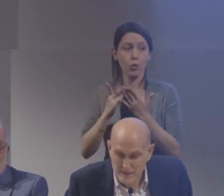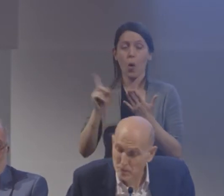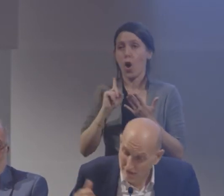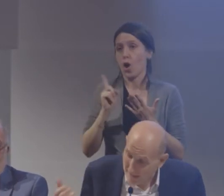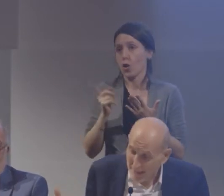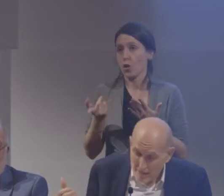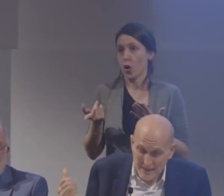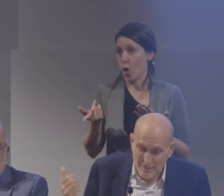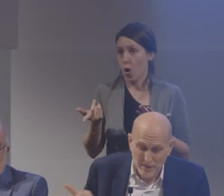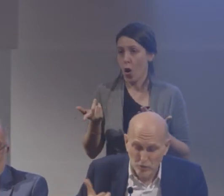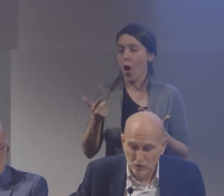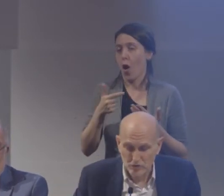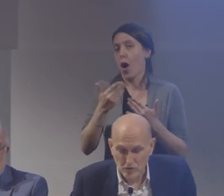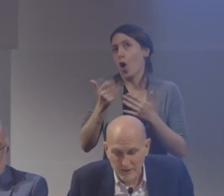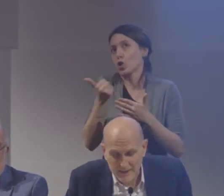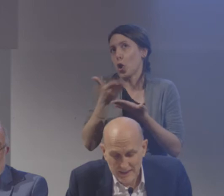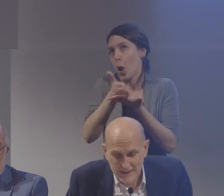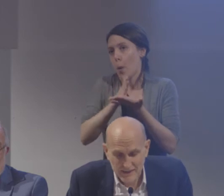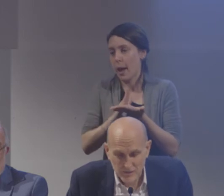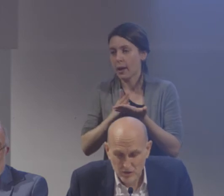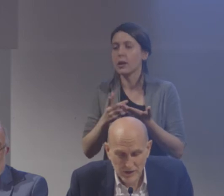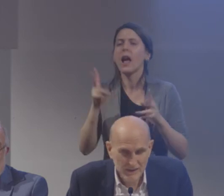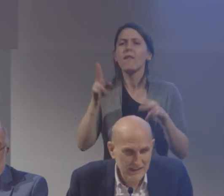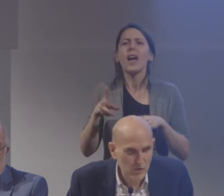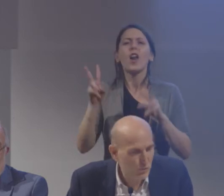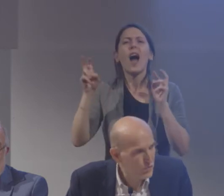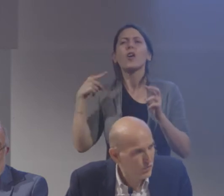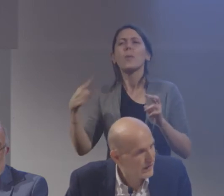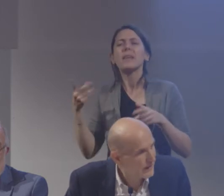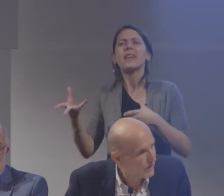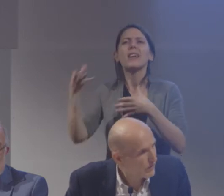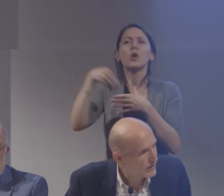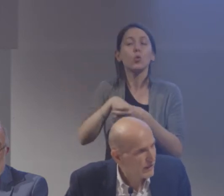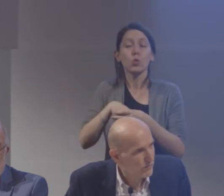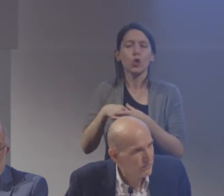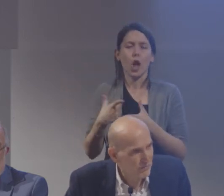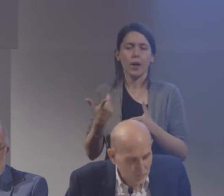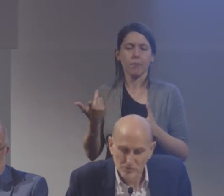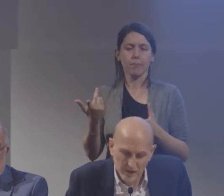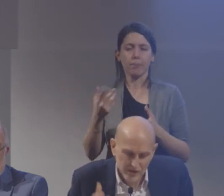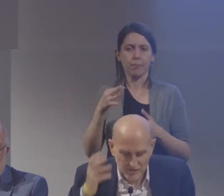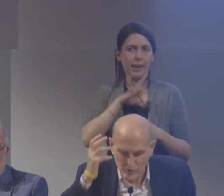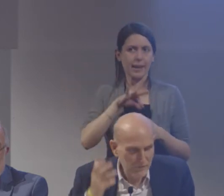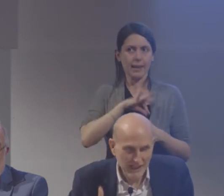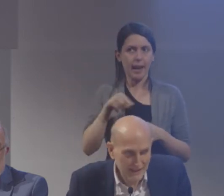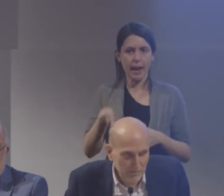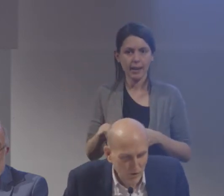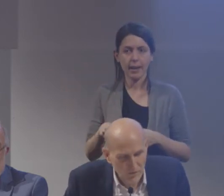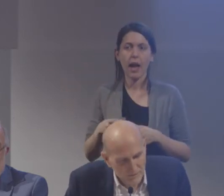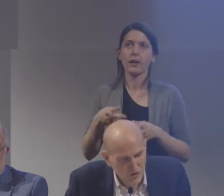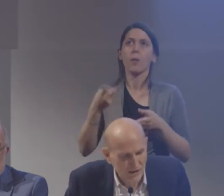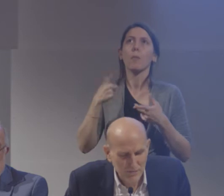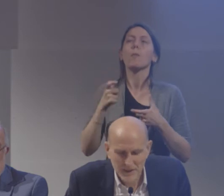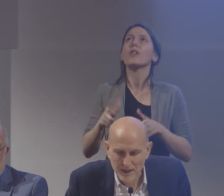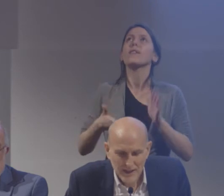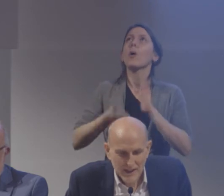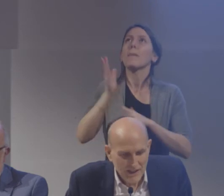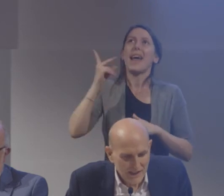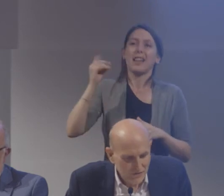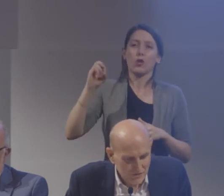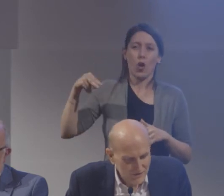vuole rispondere. Mi sembra molto insomma interessante questo tema dell'inclusione, che è una cosa che non appunto da Don Milani in poi, ma già da